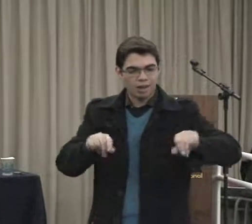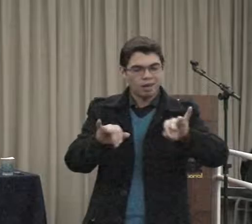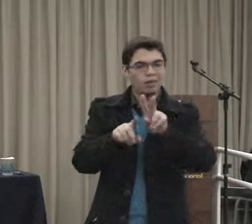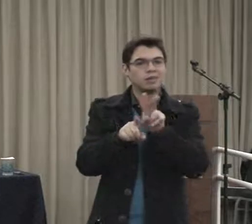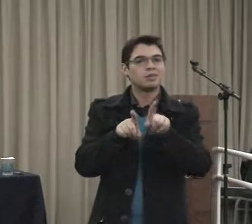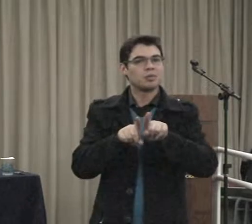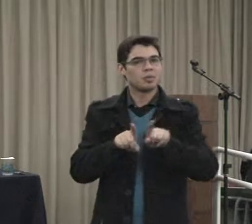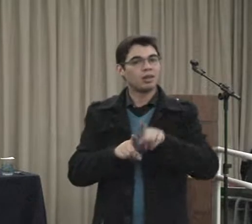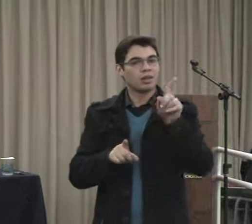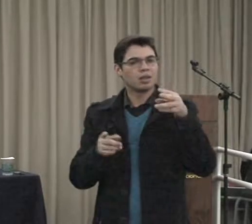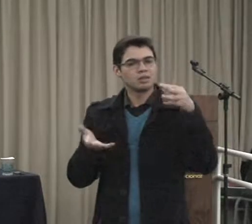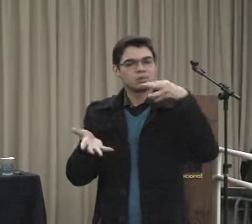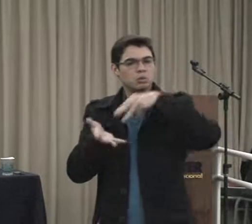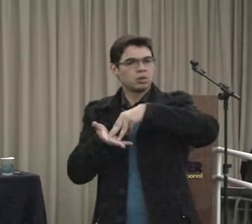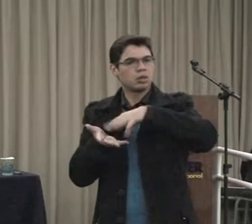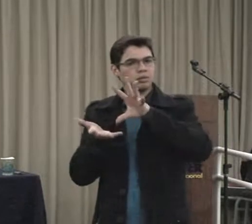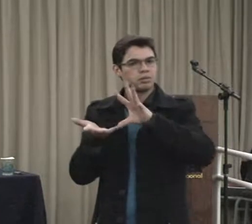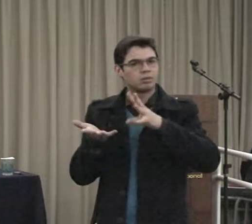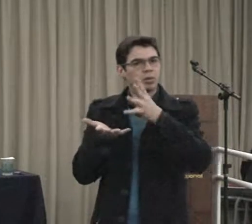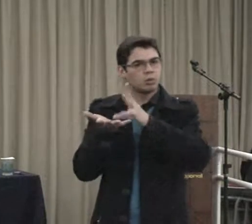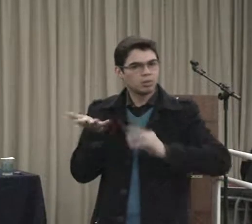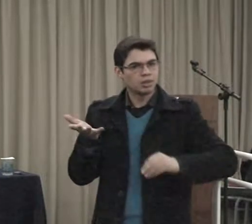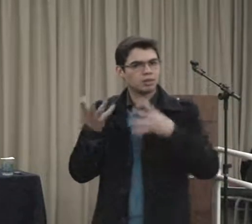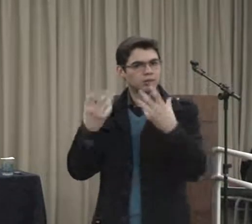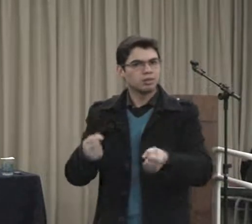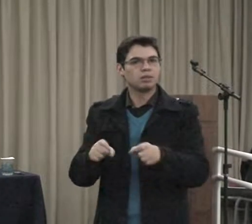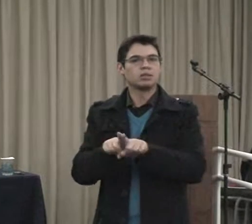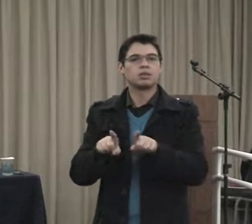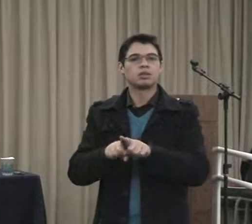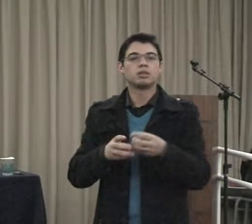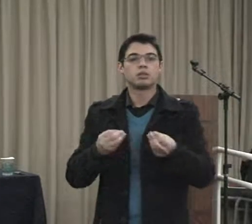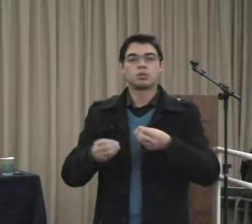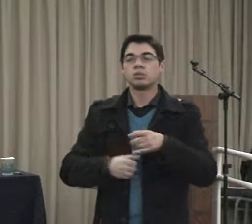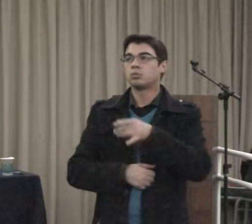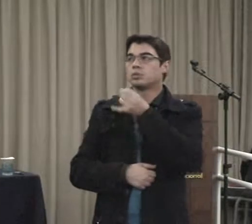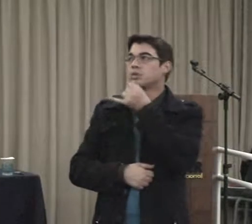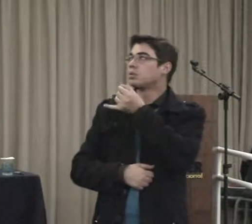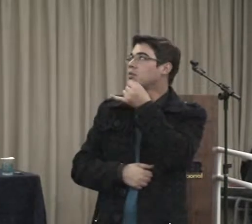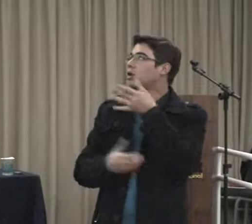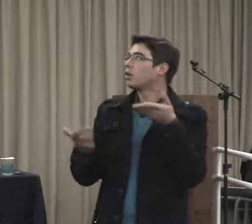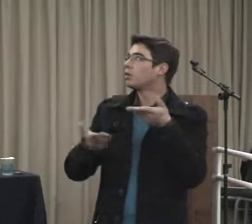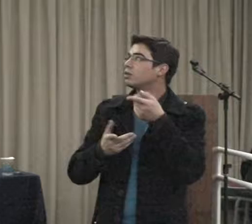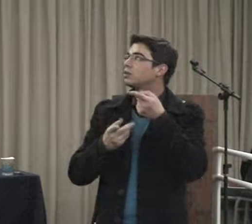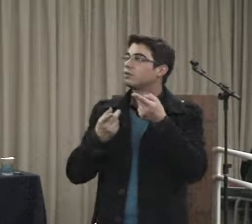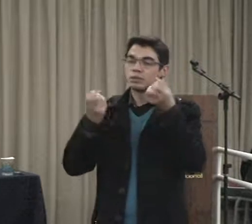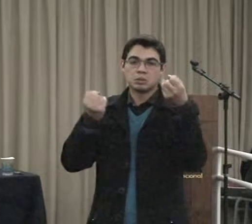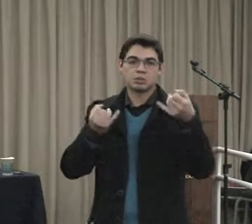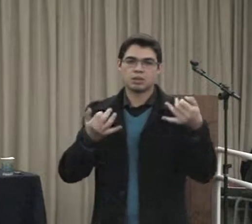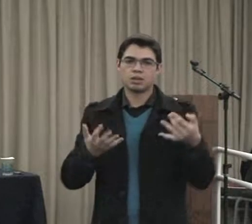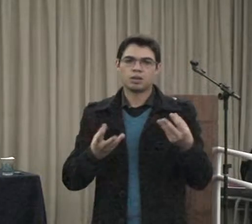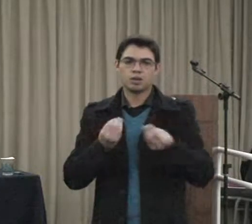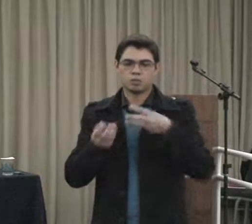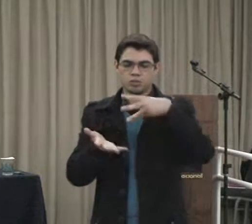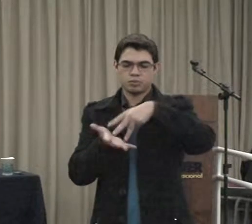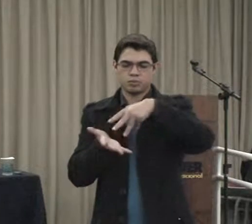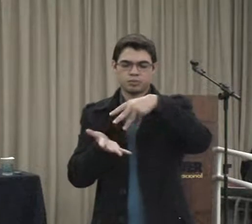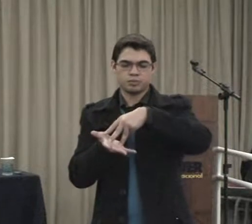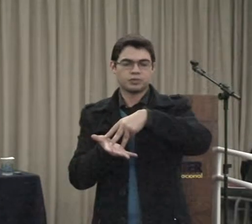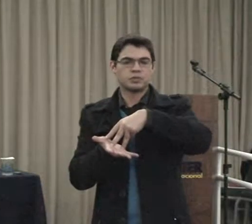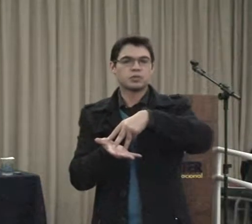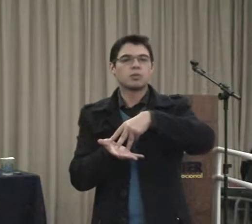eu trago uma coisa muito não a ver com o que nós estamos falando aqui, que é o conceito